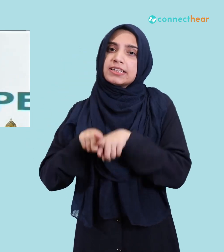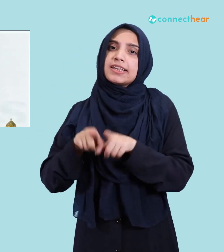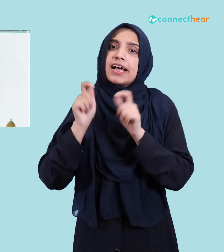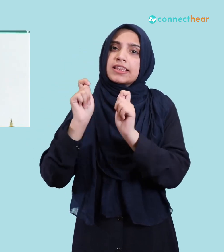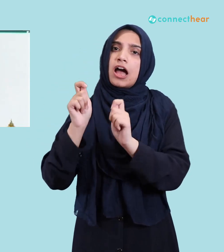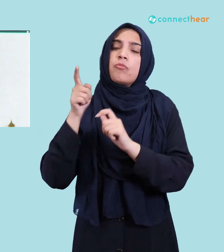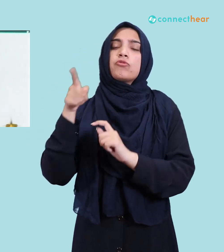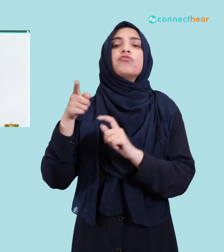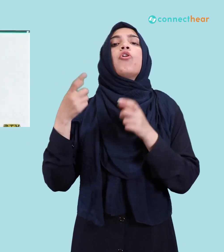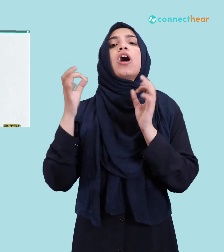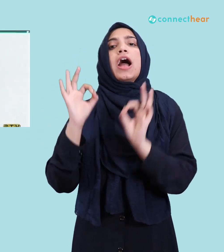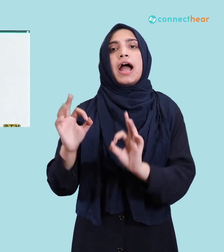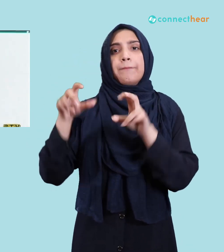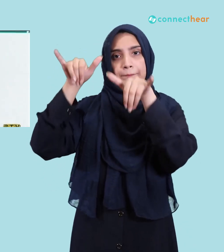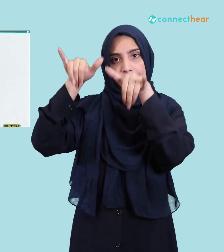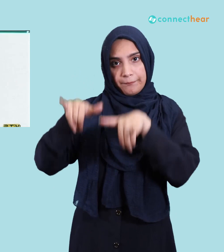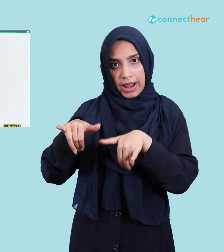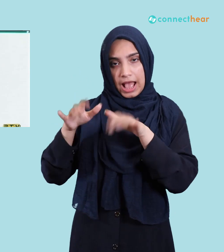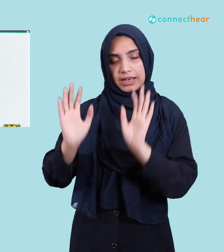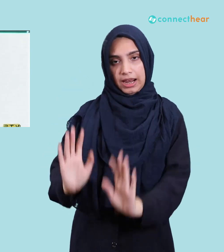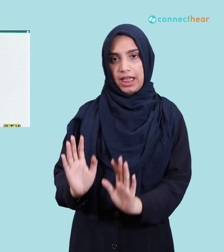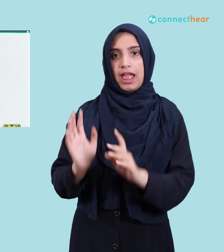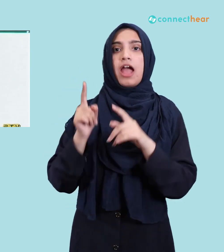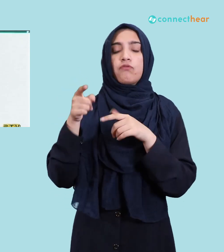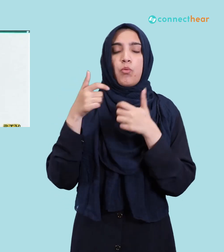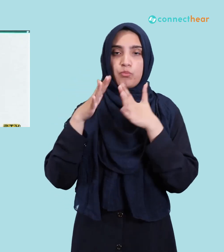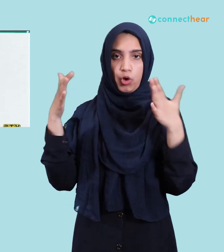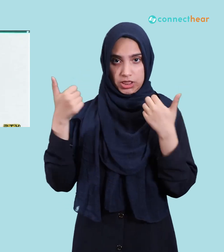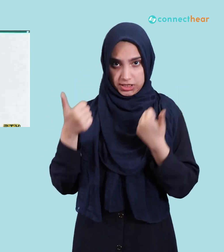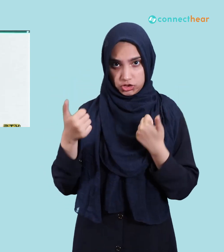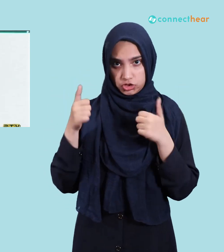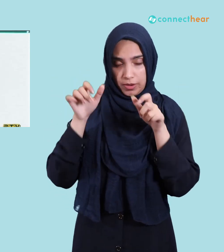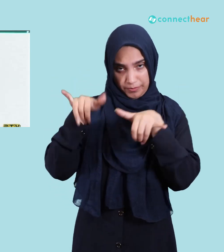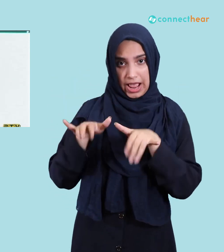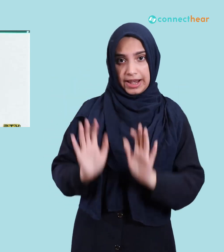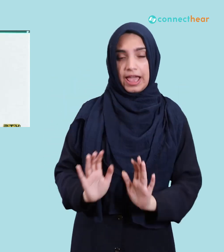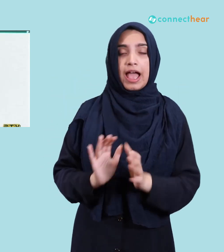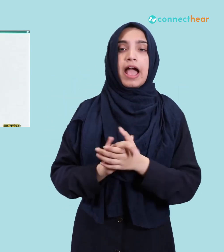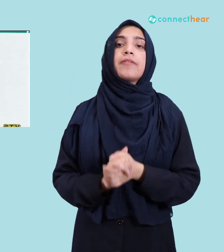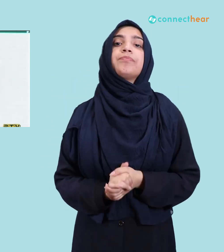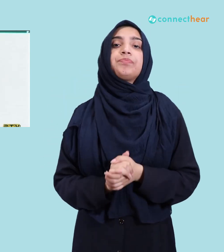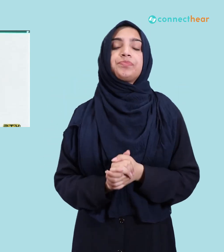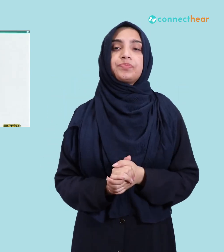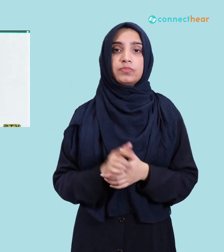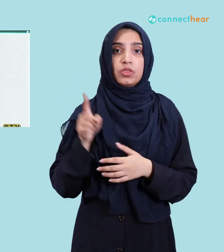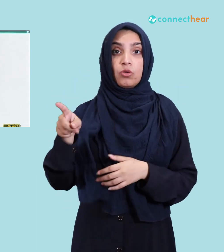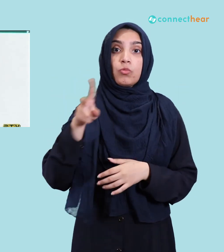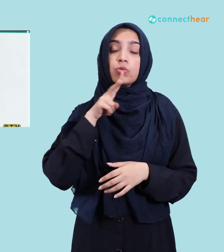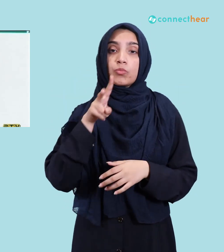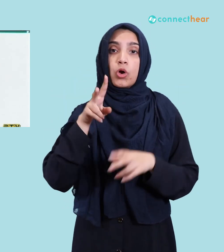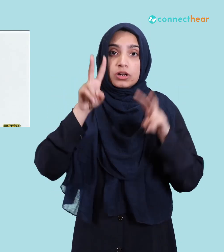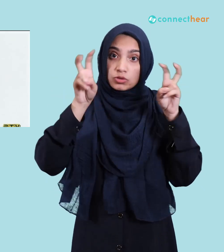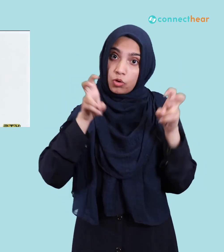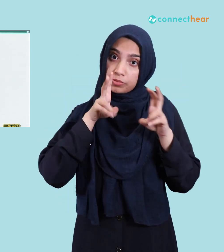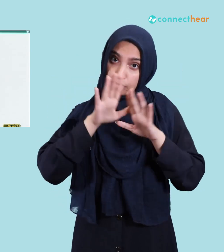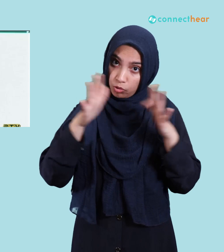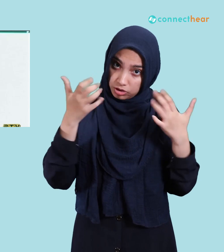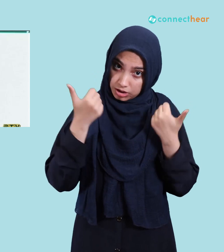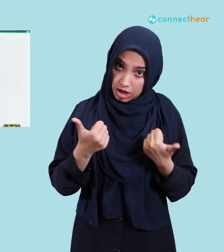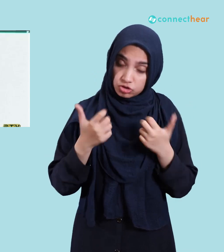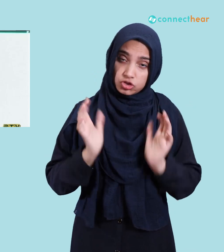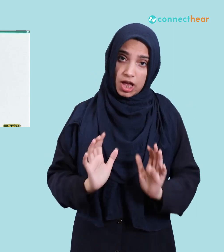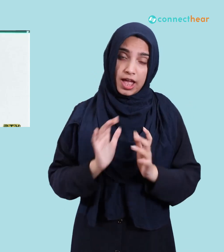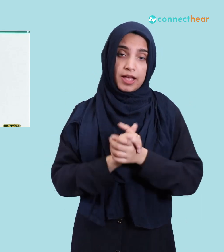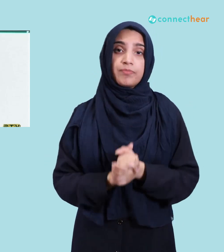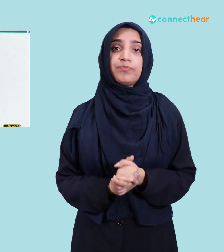حصہ ہے. یہ بھی بڑی خوشائند چیز پاکستان کے لیے اس لیے ہے کہ آج اگر دنیا میں جو سب سے